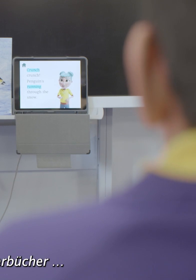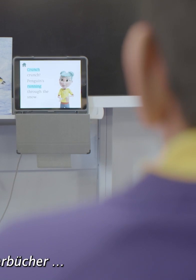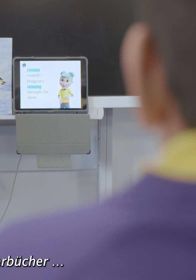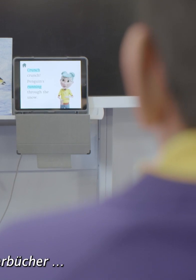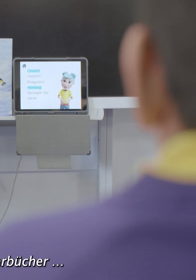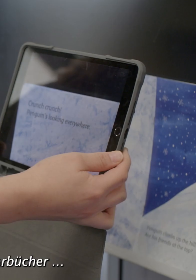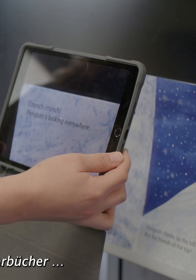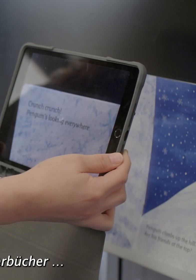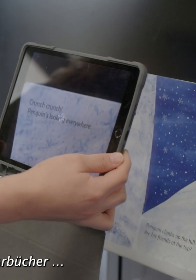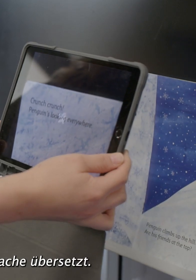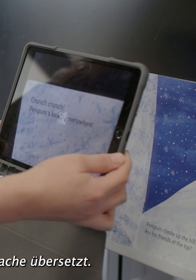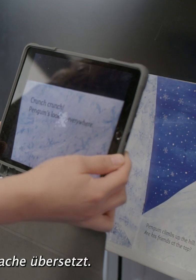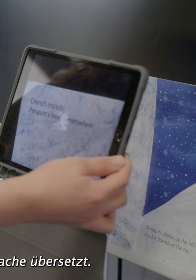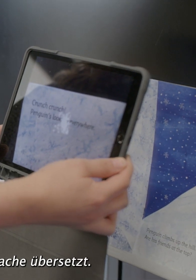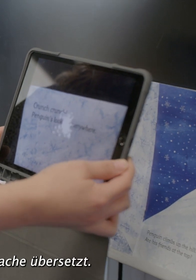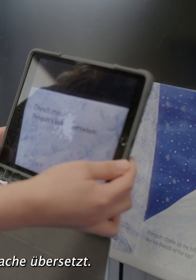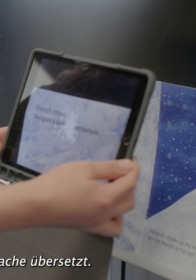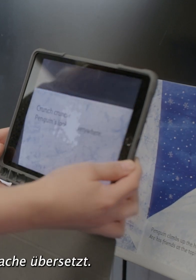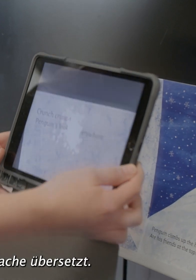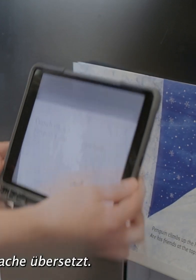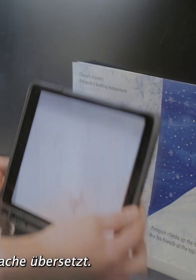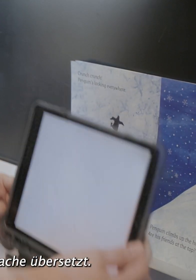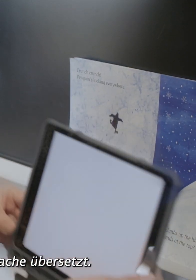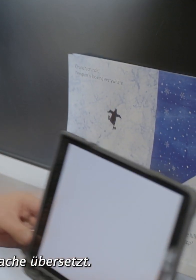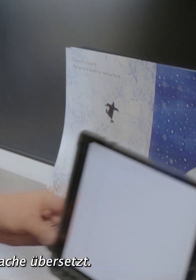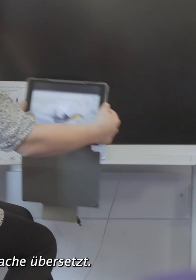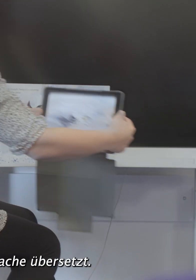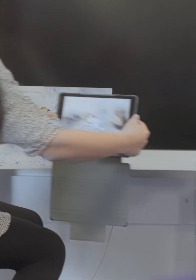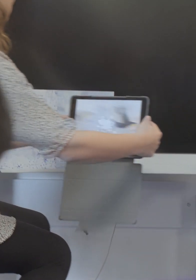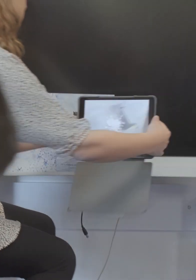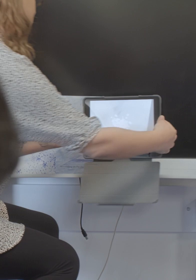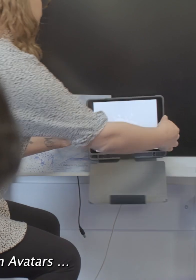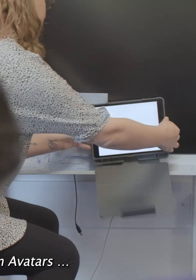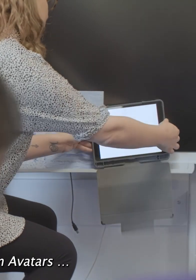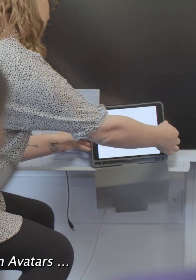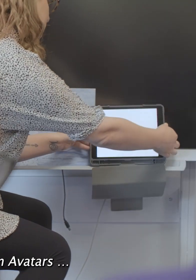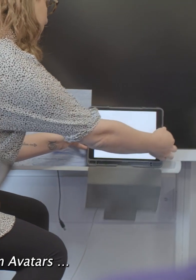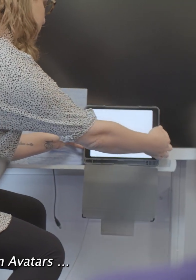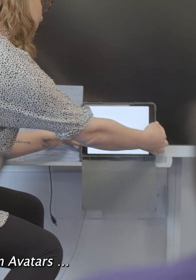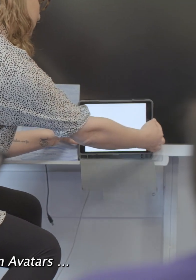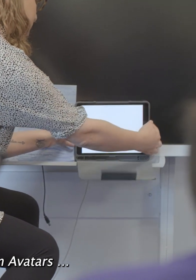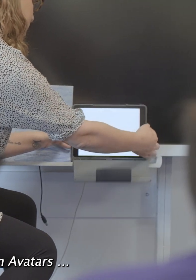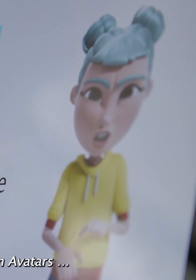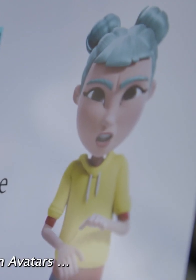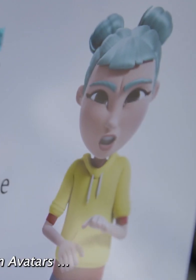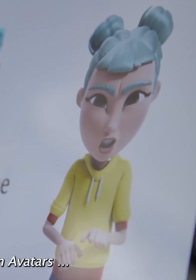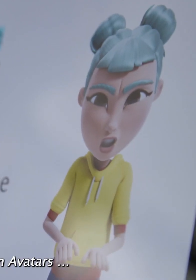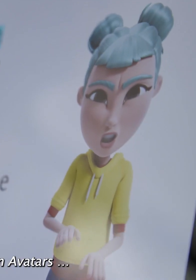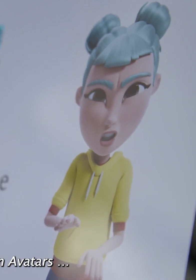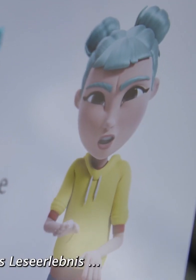ausgewählte Kinderbücher in Echtzeit in Gebärdensprache übersetzt. Mithilfe eines freundlichen Avatars schafft die App